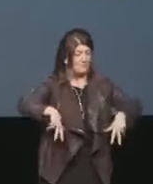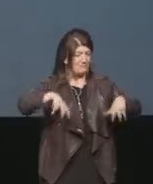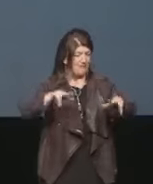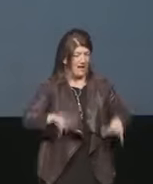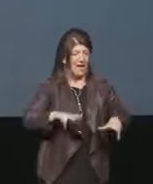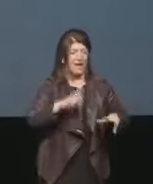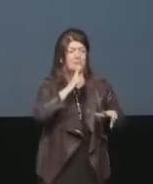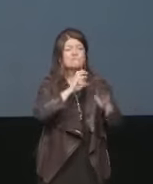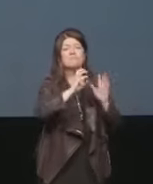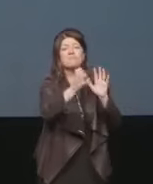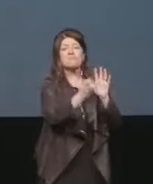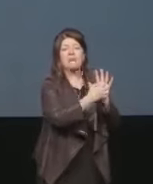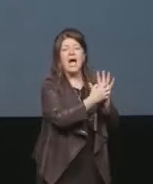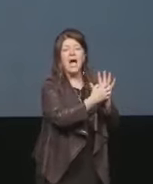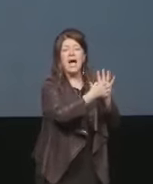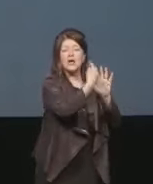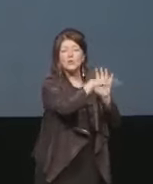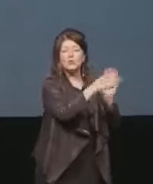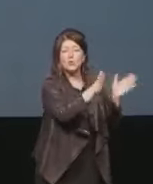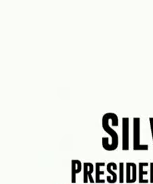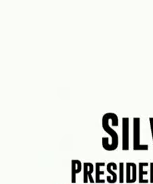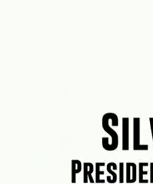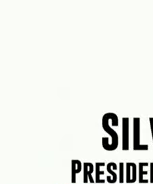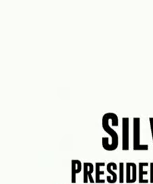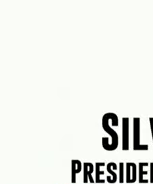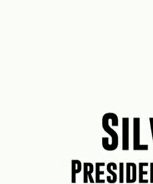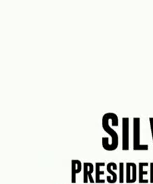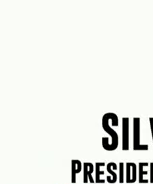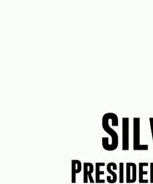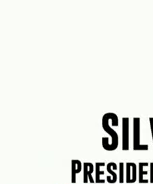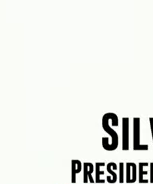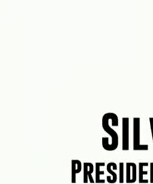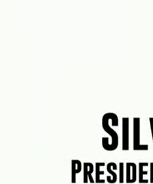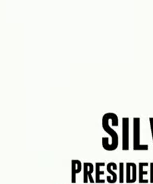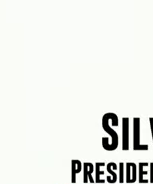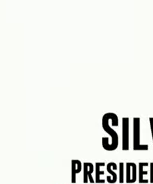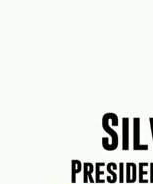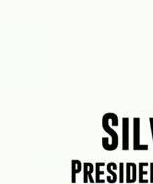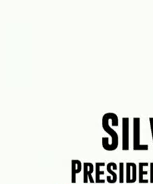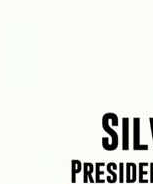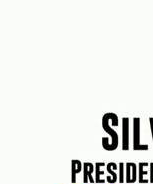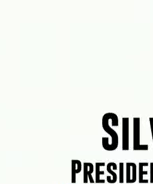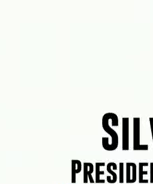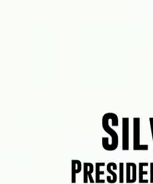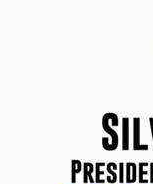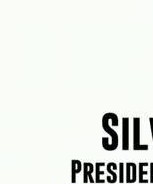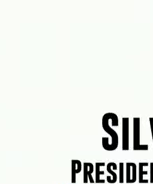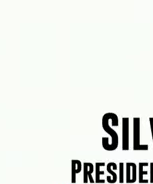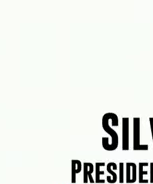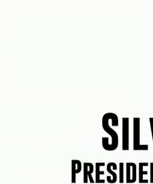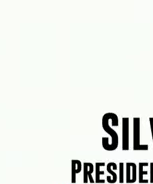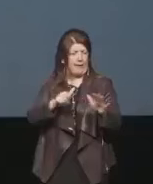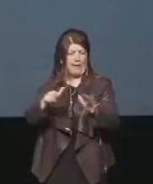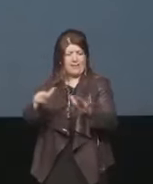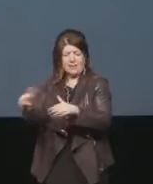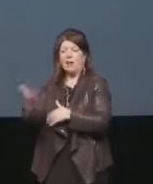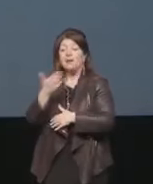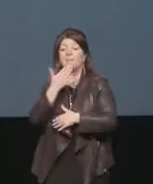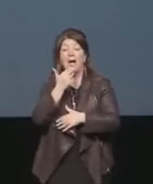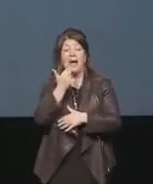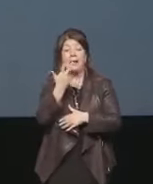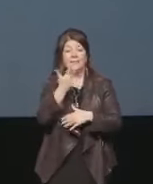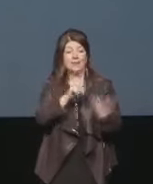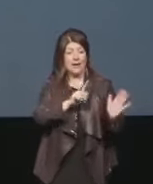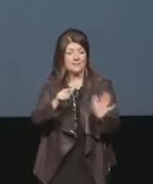marchio del salone sono passate solo otto settimane ne mancano ancora tre quindi abbiamo il 30% del tempo ancora di